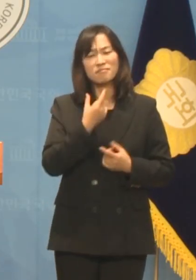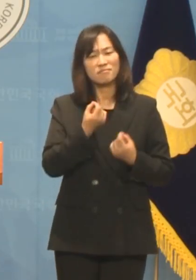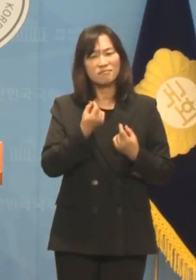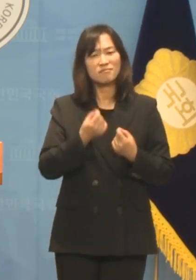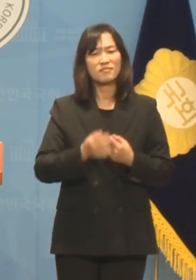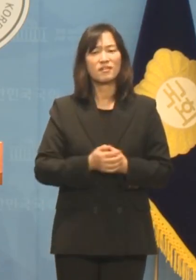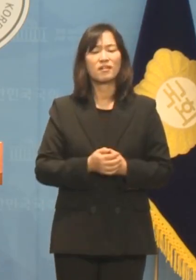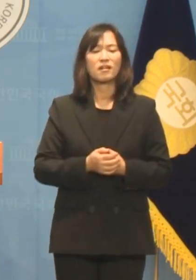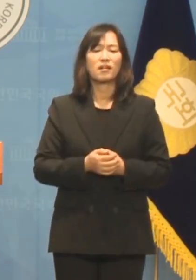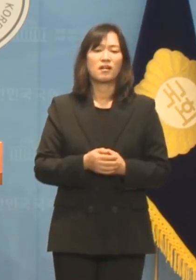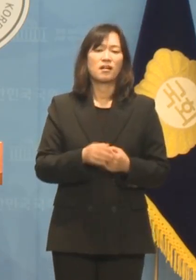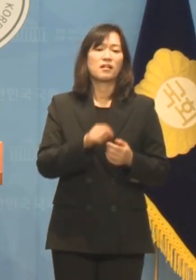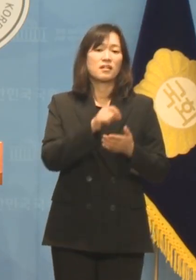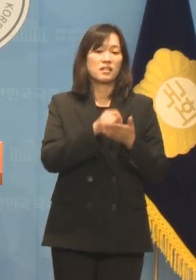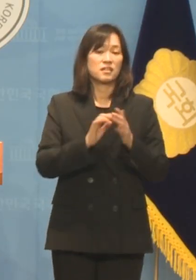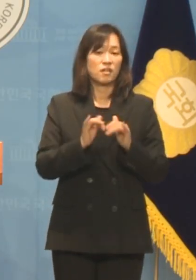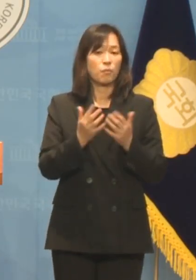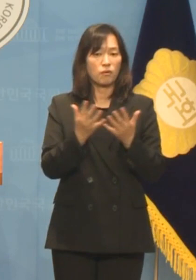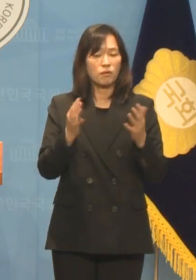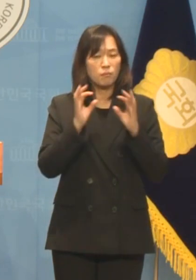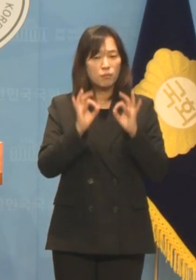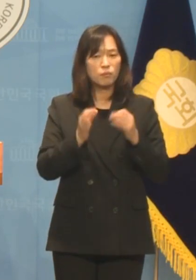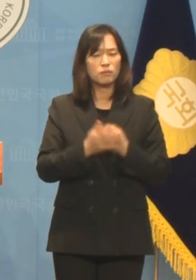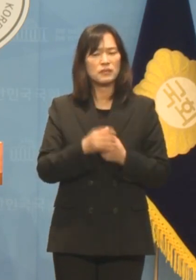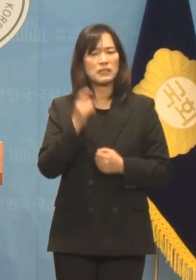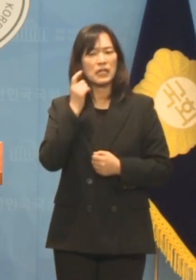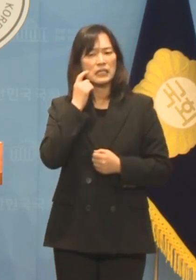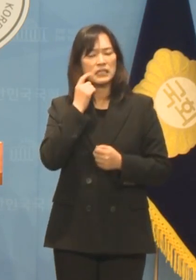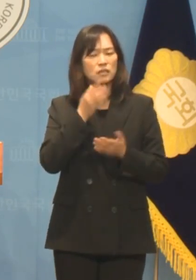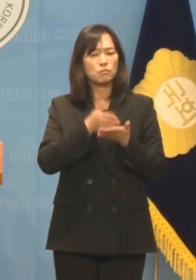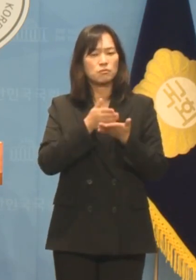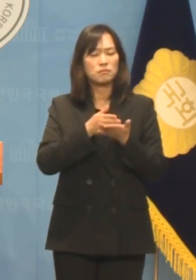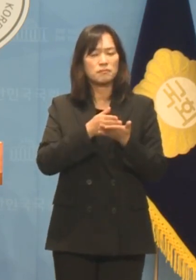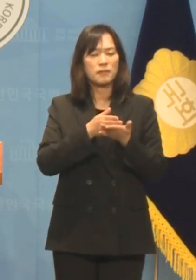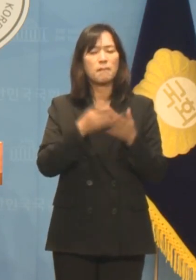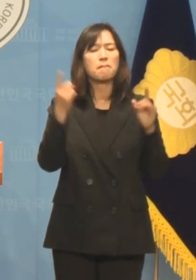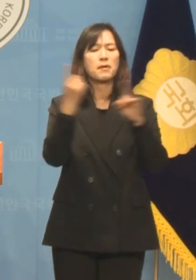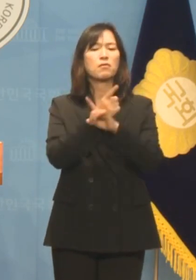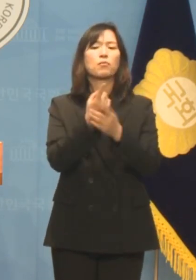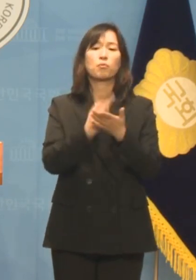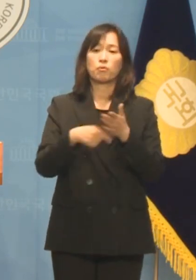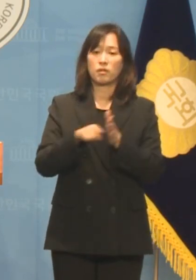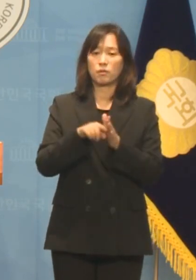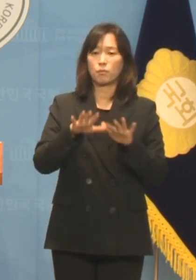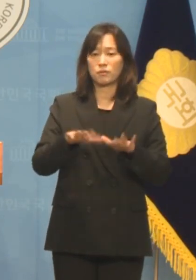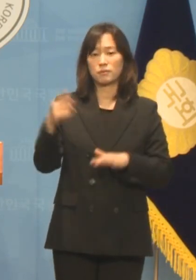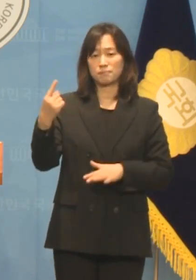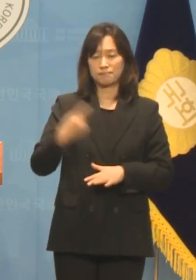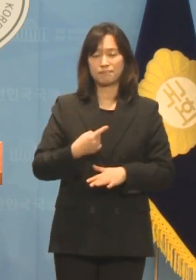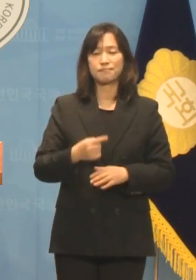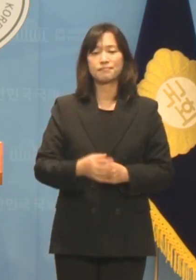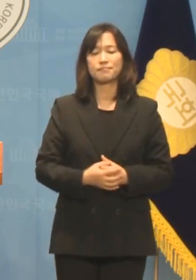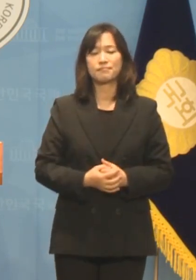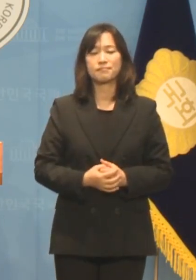도둑의 기자회견이라고 보고 여기서 나온 가짜뉴스를 바로잡기 위해 저는 오늘 이 자리에